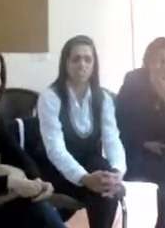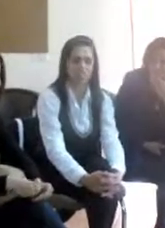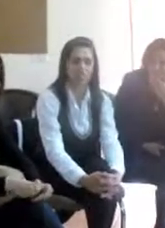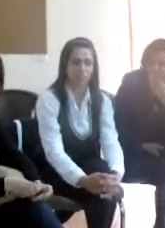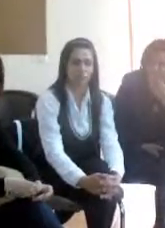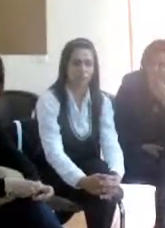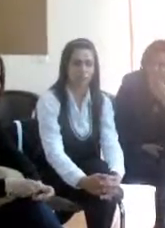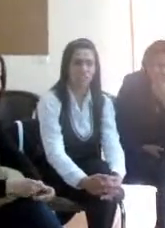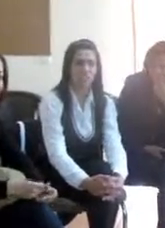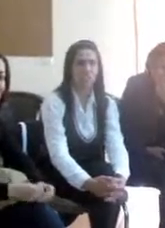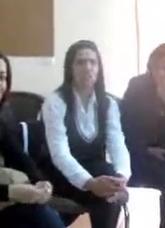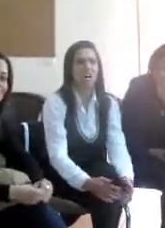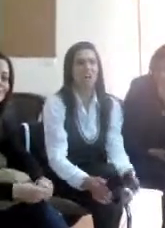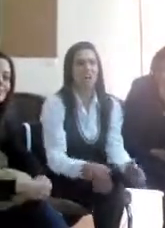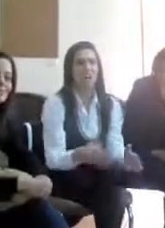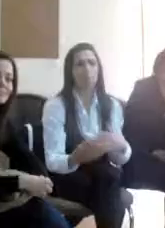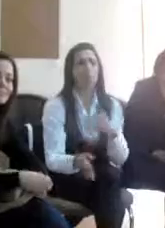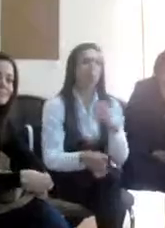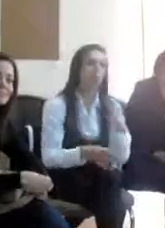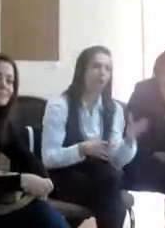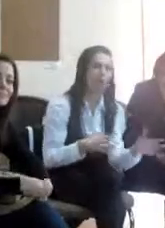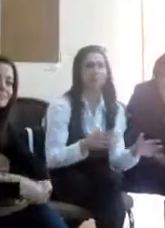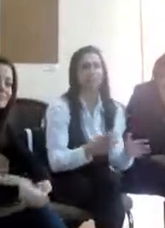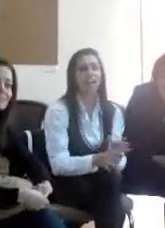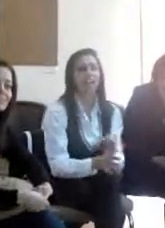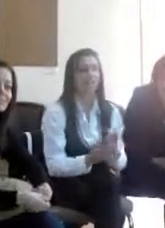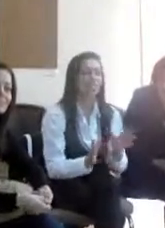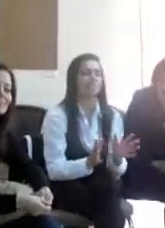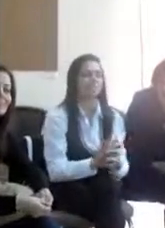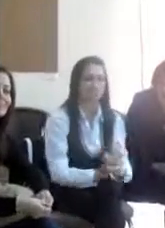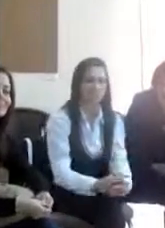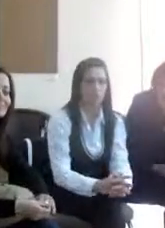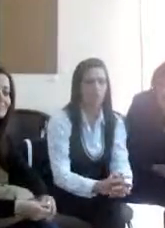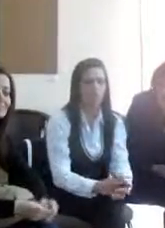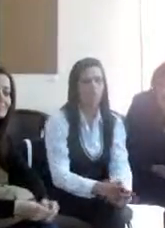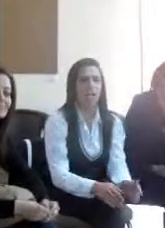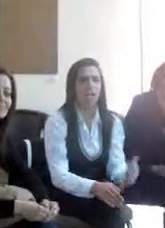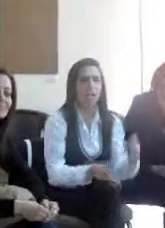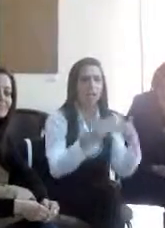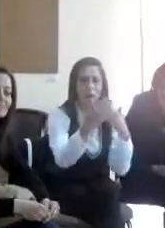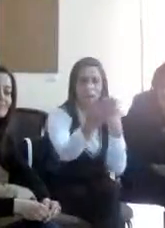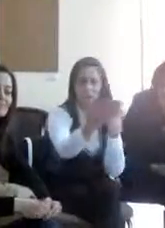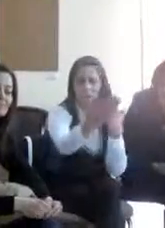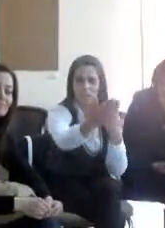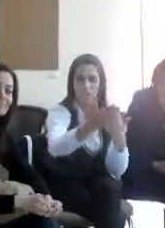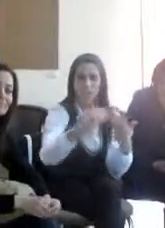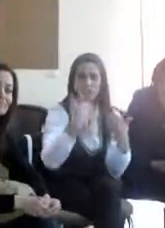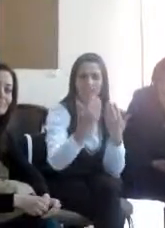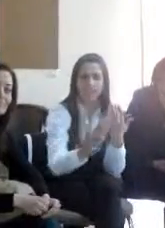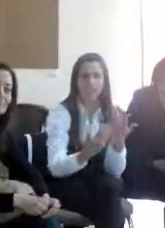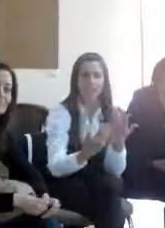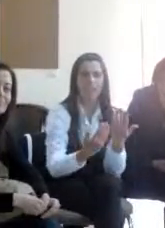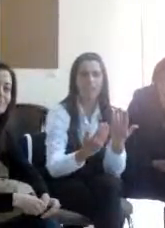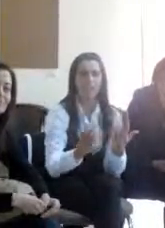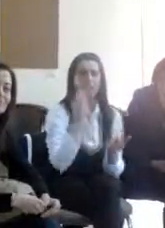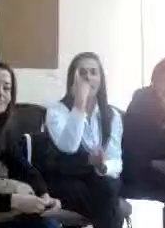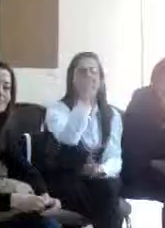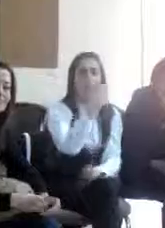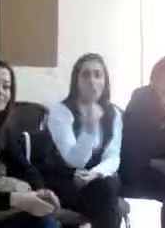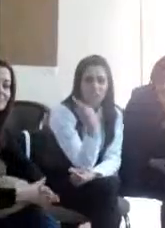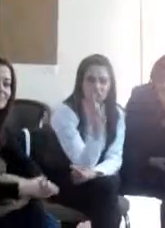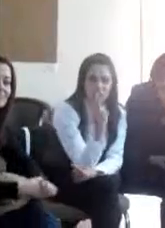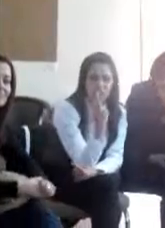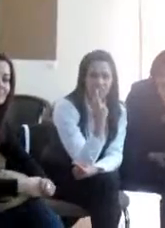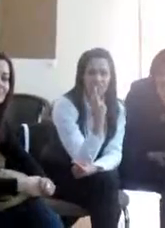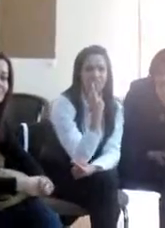كثير بتستفيد منه، مش يعني هبلو لا كثير بتستفيد منه، يعني في معلومات زلفة بتحكينا